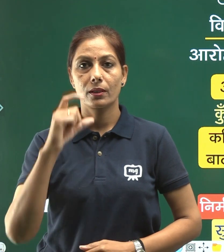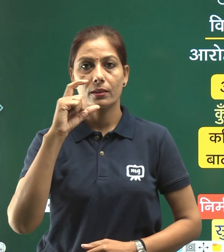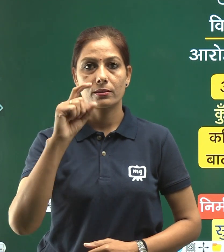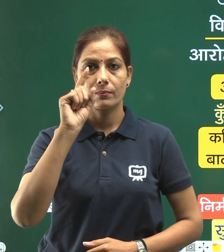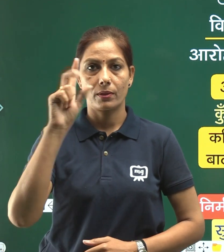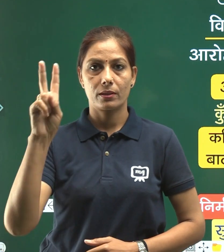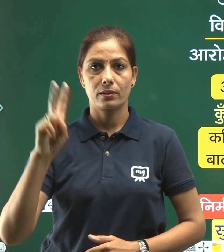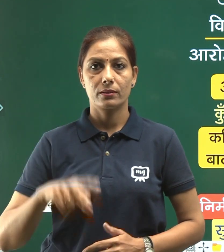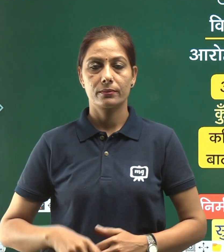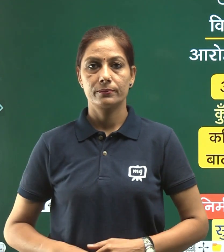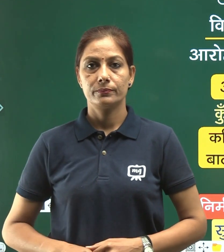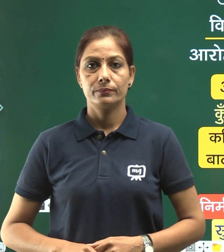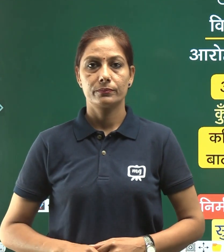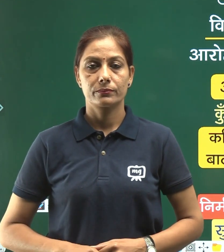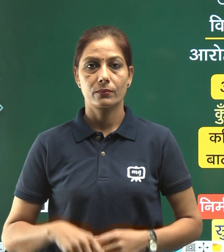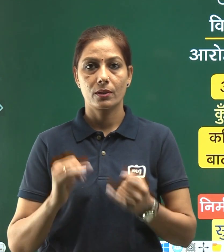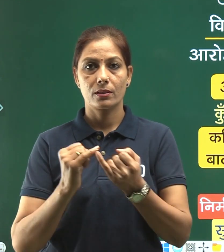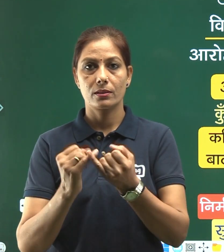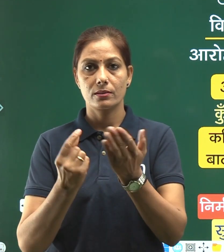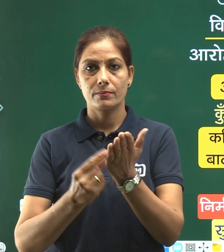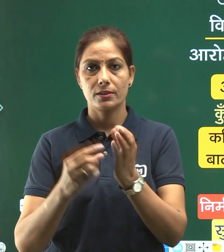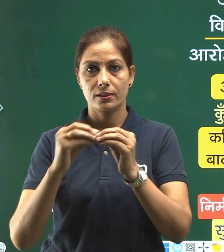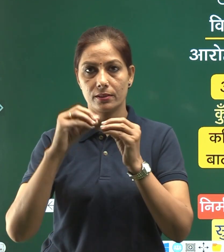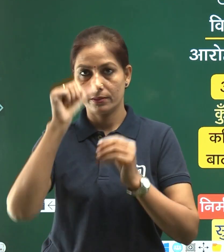की हिंदी विषय की